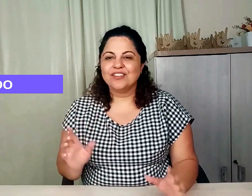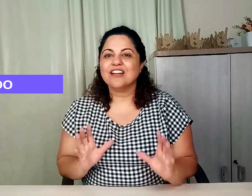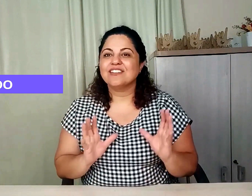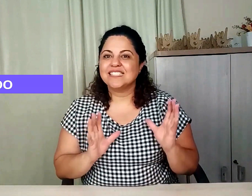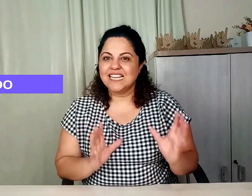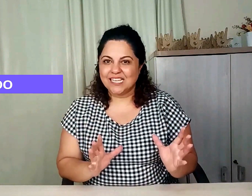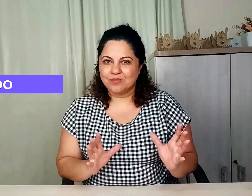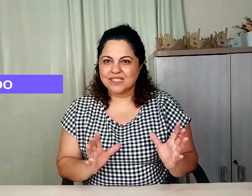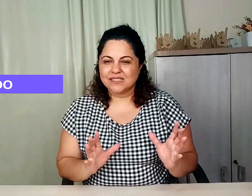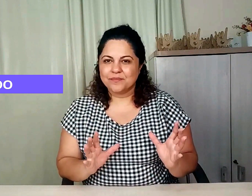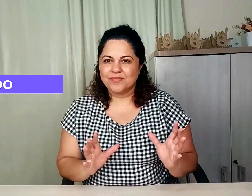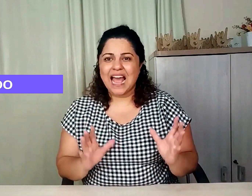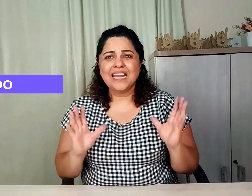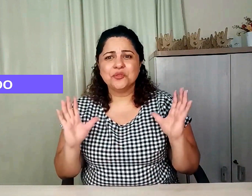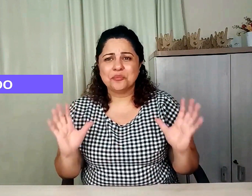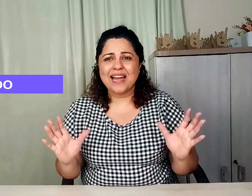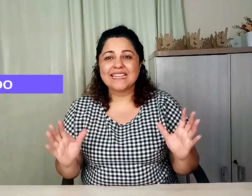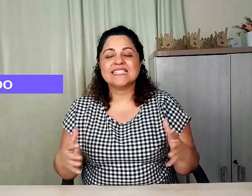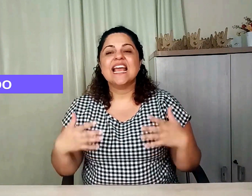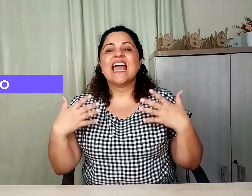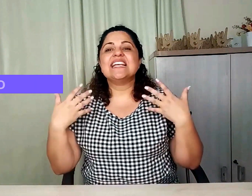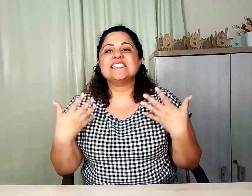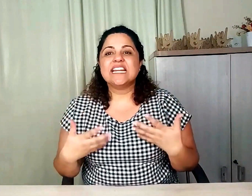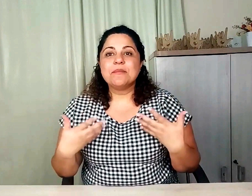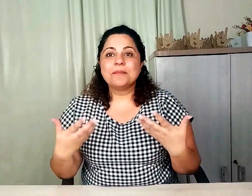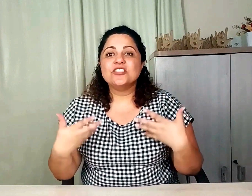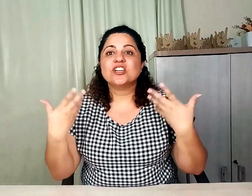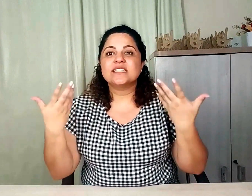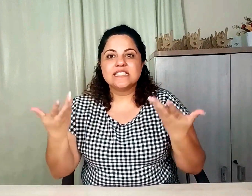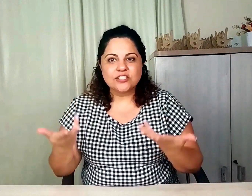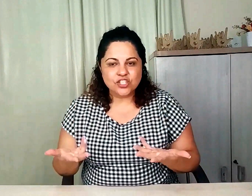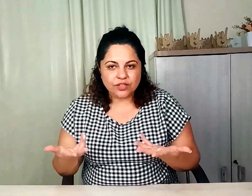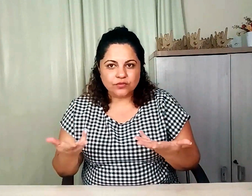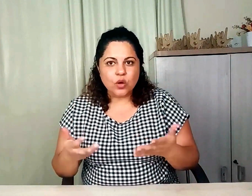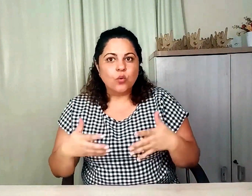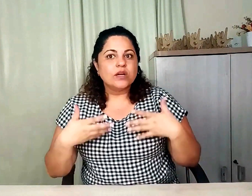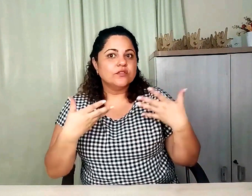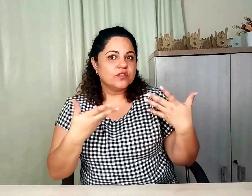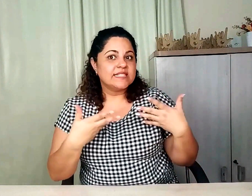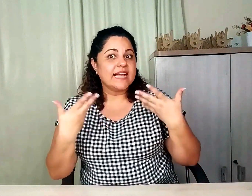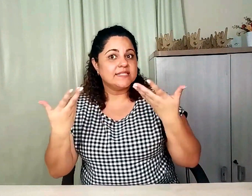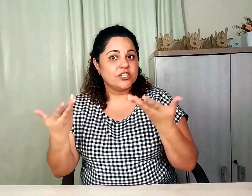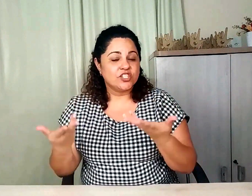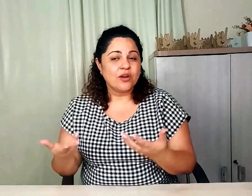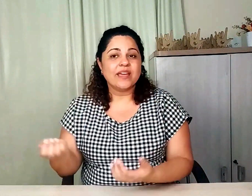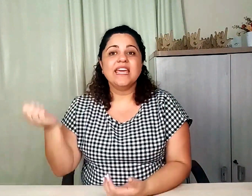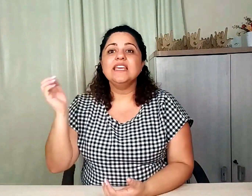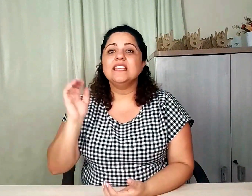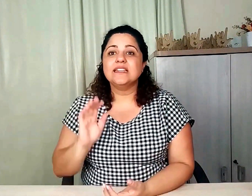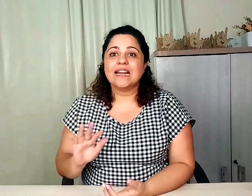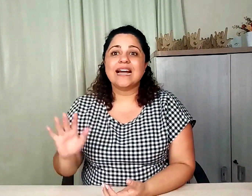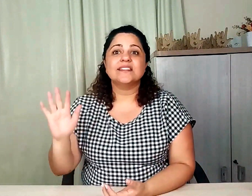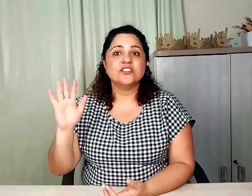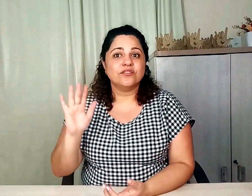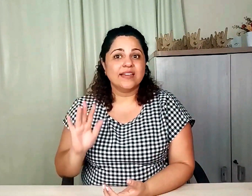significa fazer Libras. Além do mais, é extremamente cansativo quando você assiste alguém que trata de